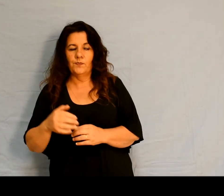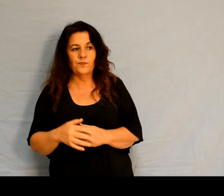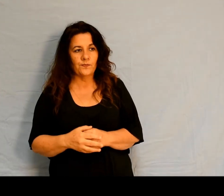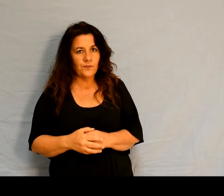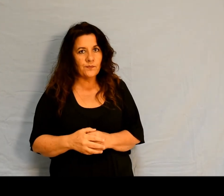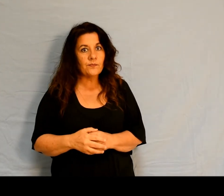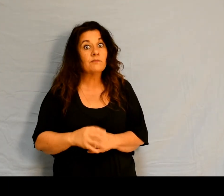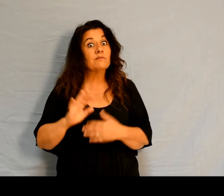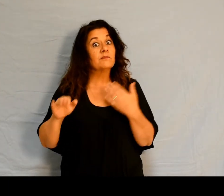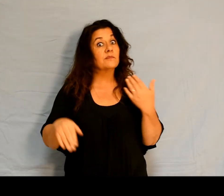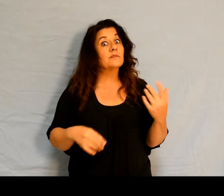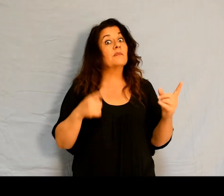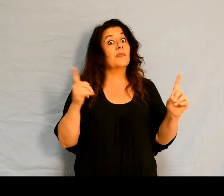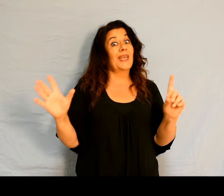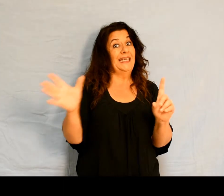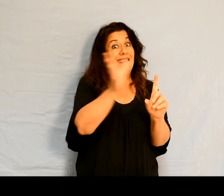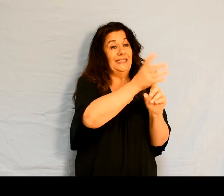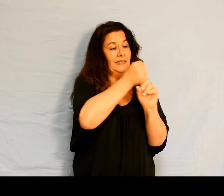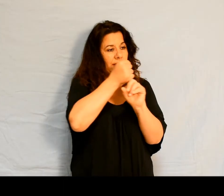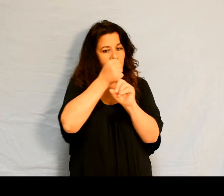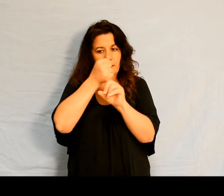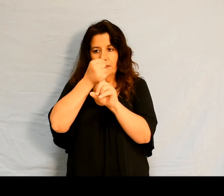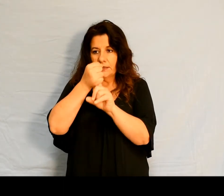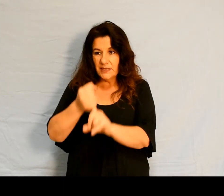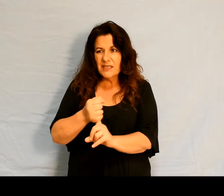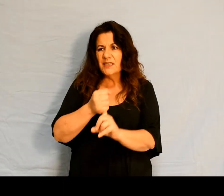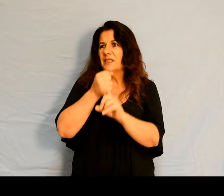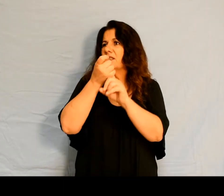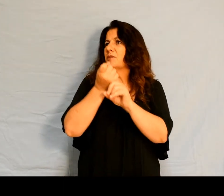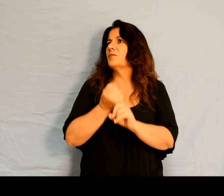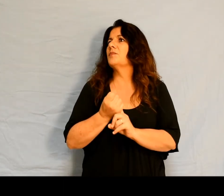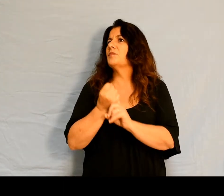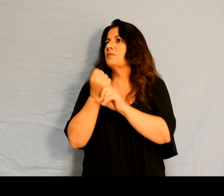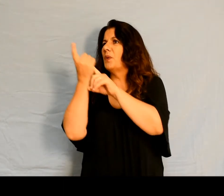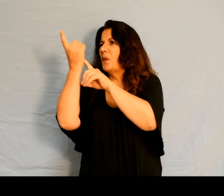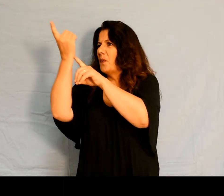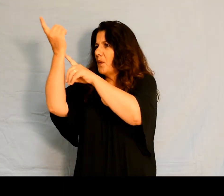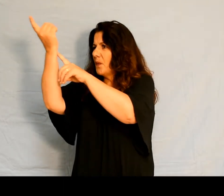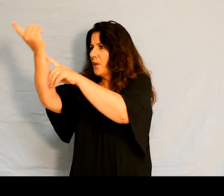Ils se saisirent de lui, le jetèrent hors de la vigne et le tuèrent.